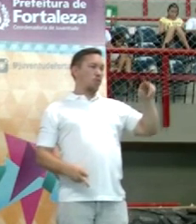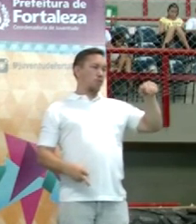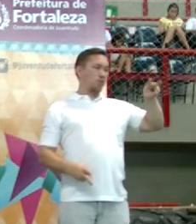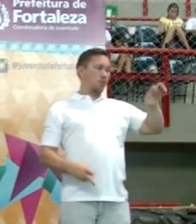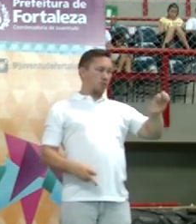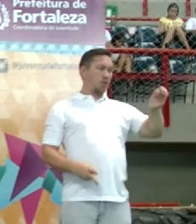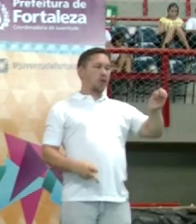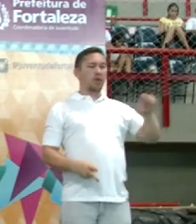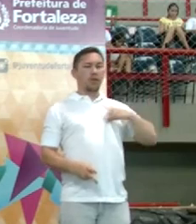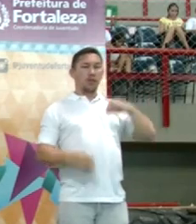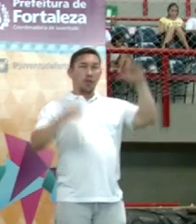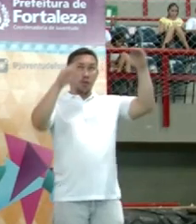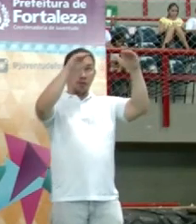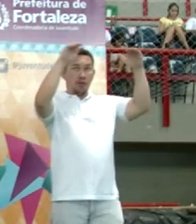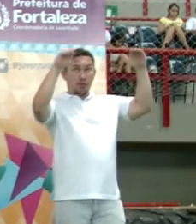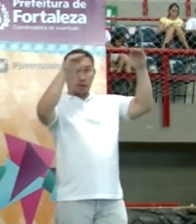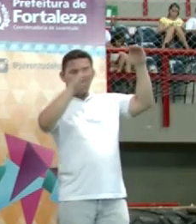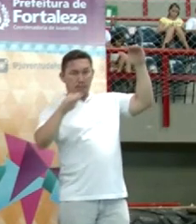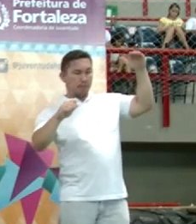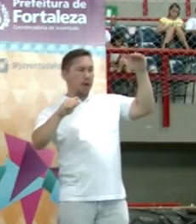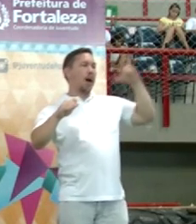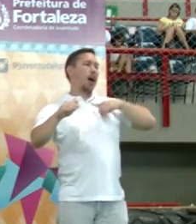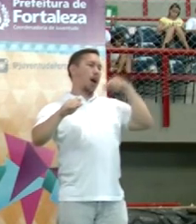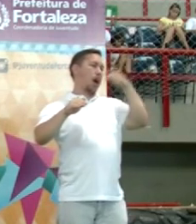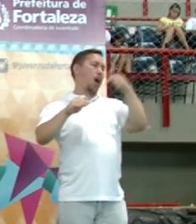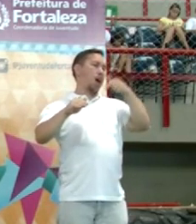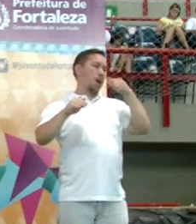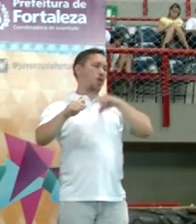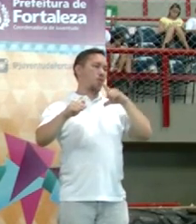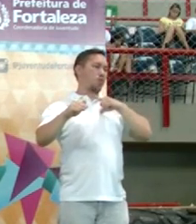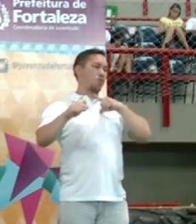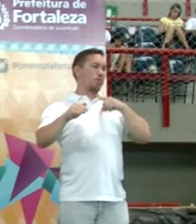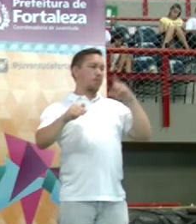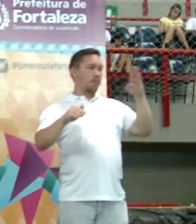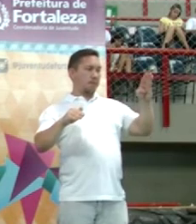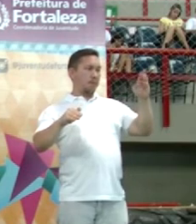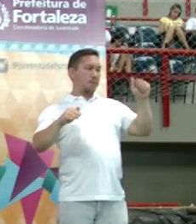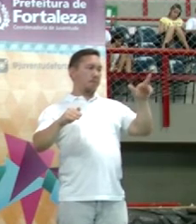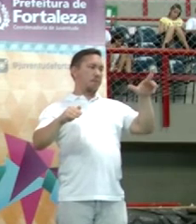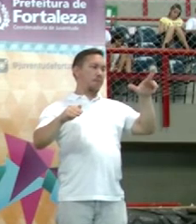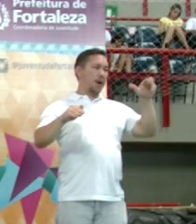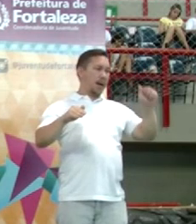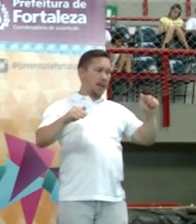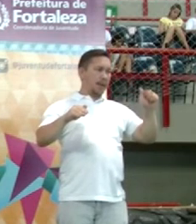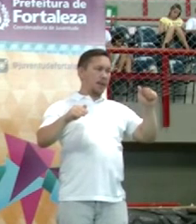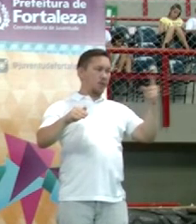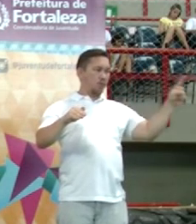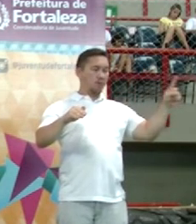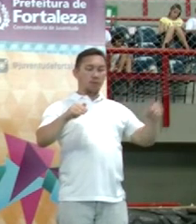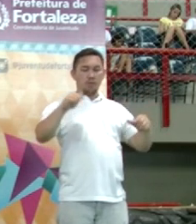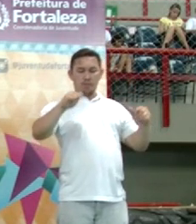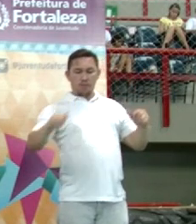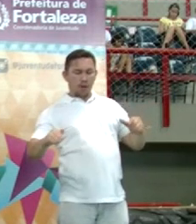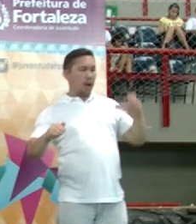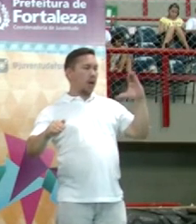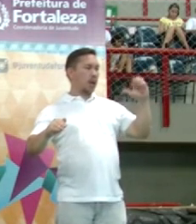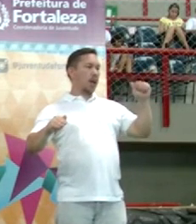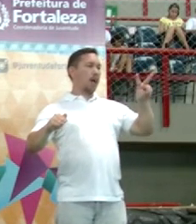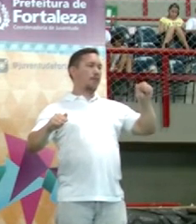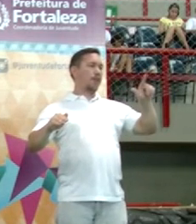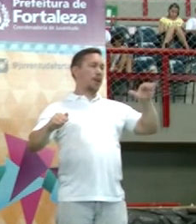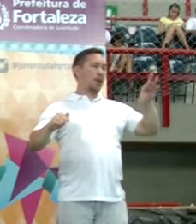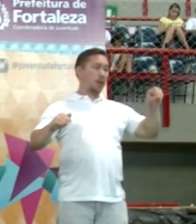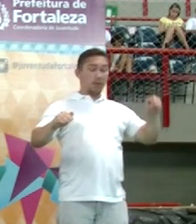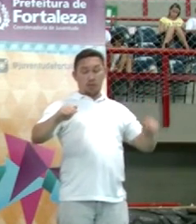o nível, você vira barão. Se você baixar o nível, você é cavaleiro. E se você baixar o nível, você